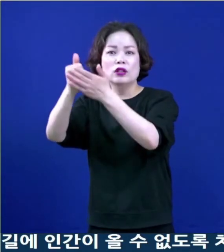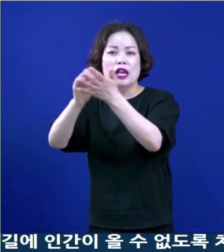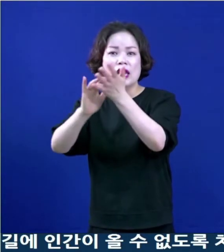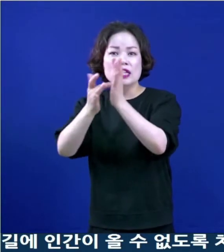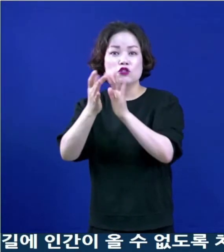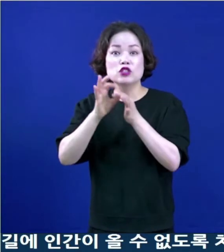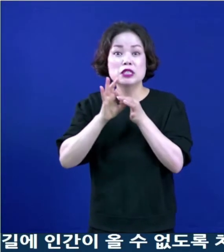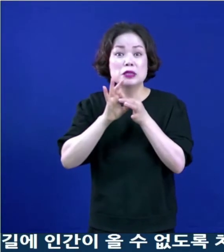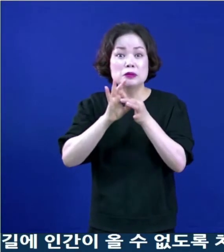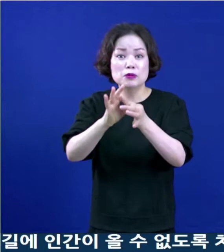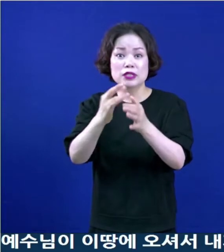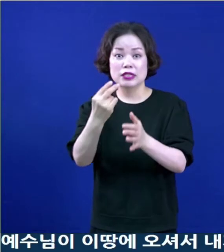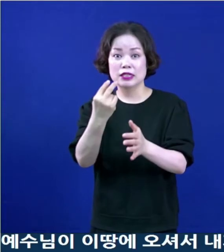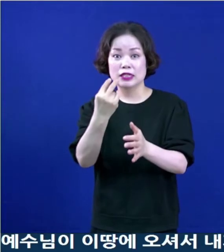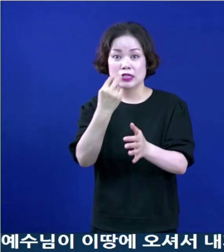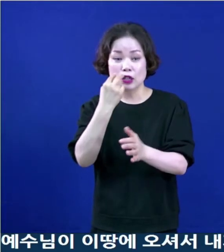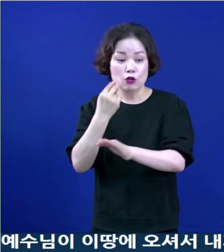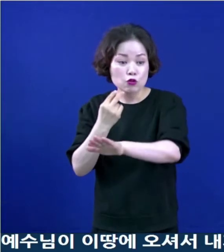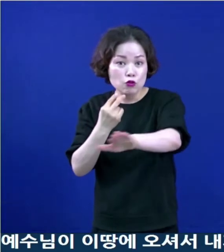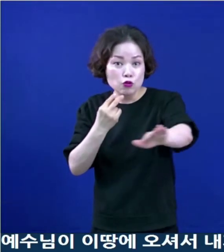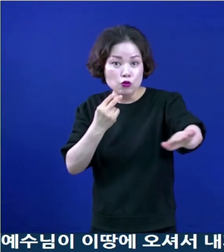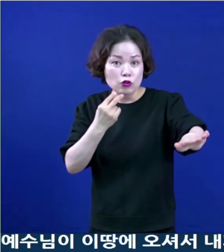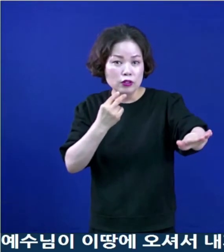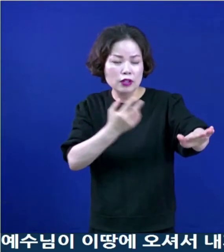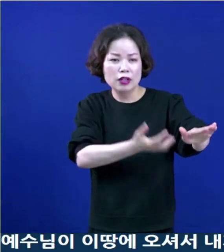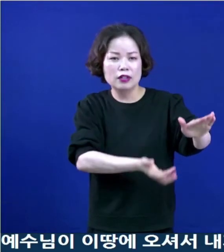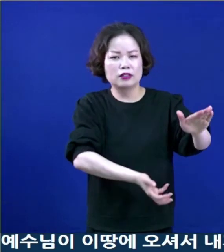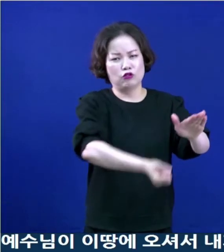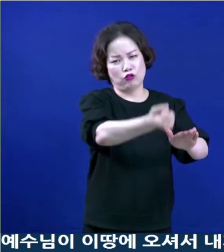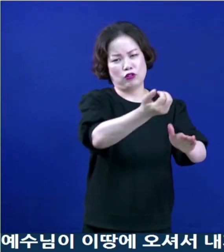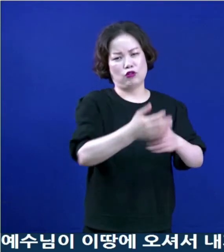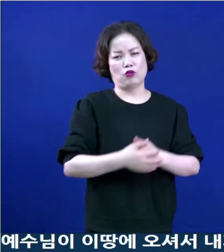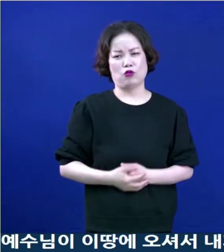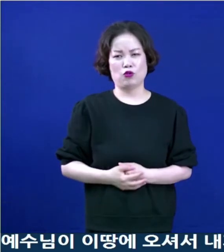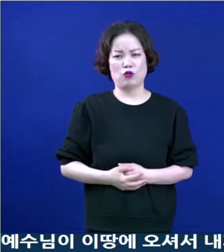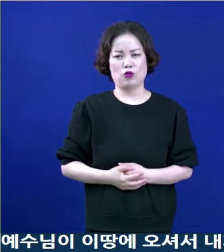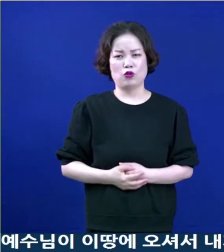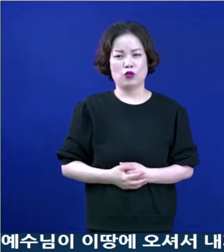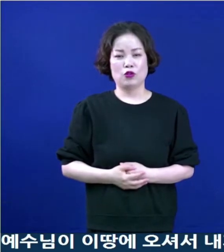통하여 생명을 우리에게 가져다 주신 겁니다.